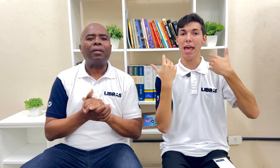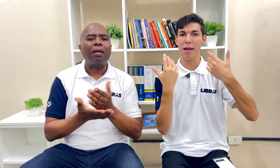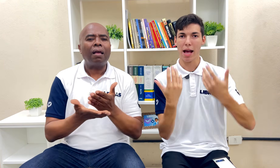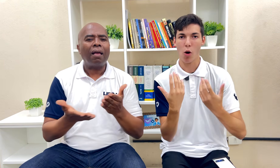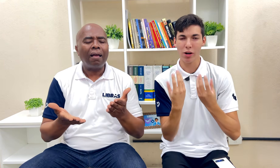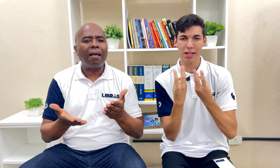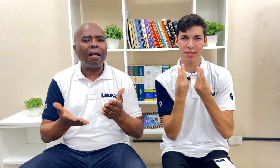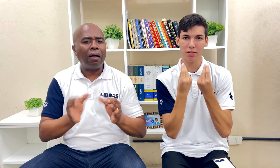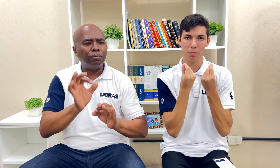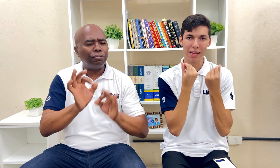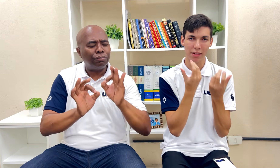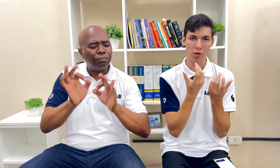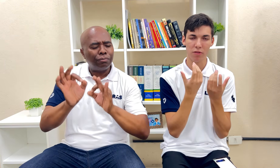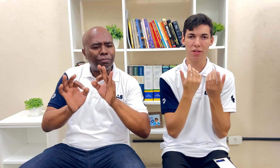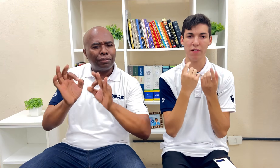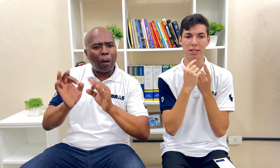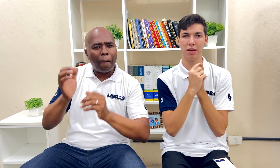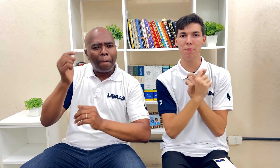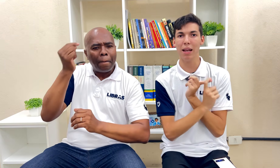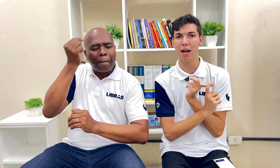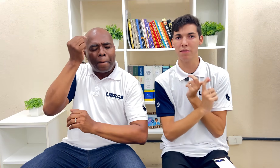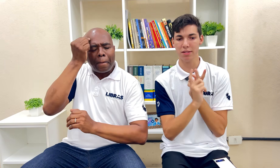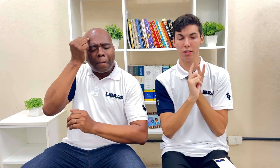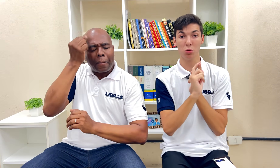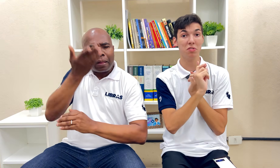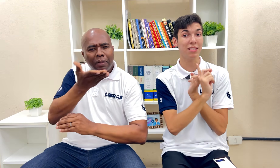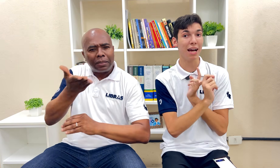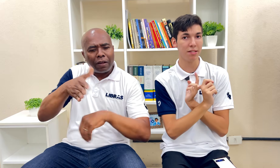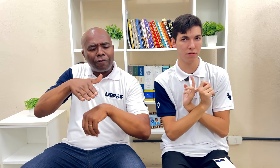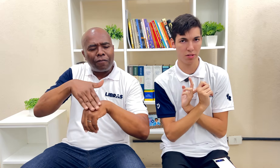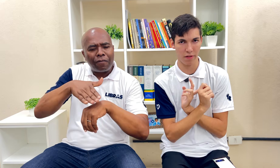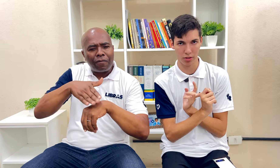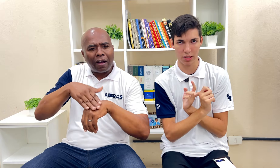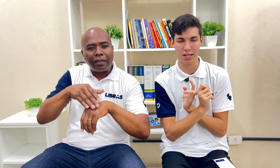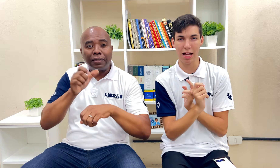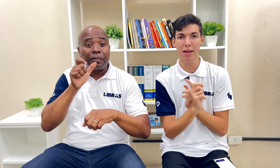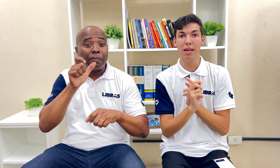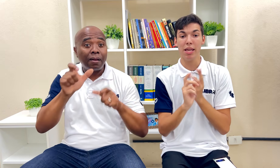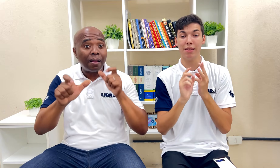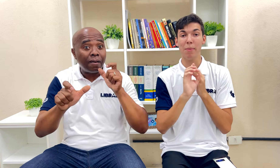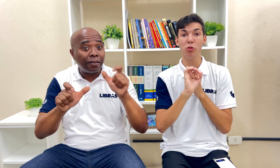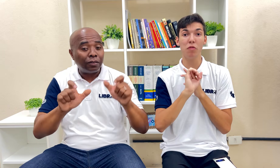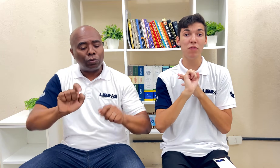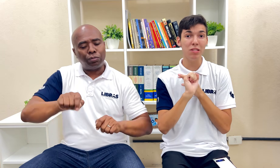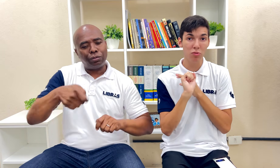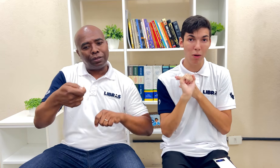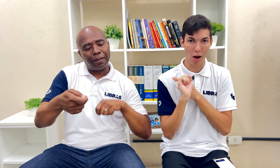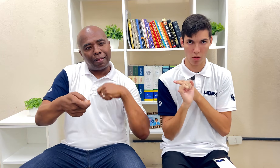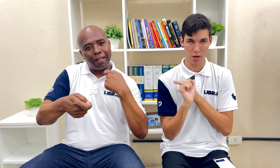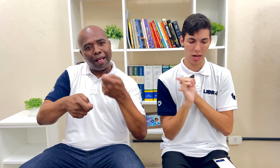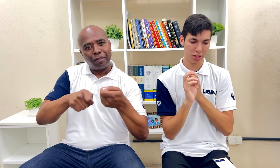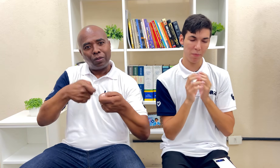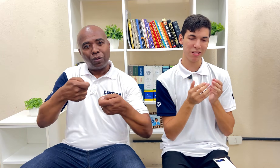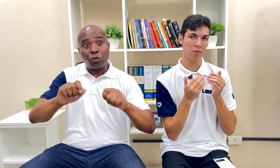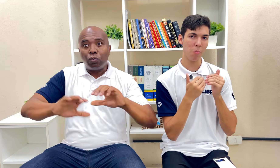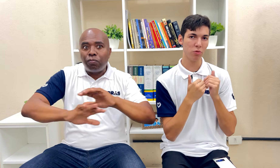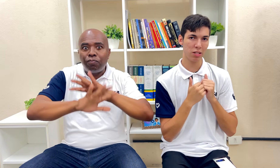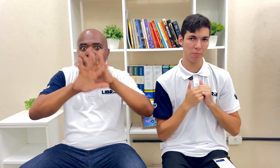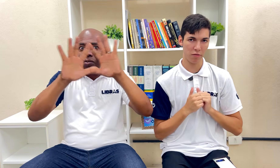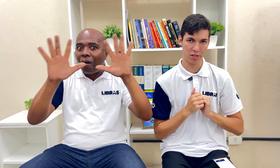é a organização mental que você faz das palavras, dos sinais que você vai utilizar e também do visual. A gente vai passar uma música para vocês